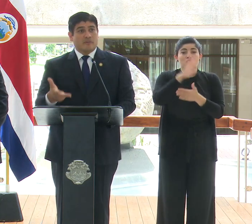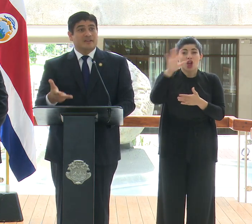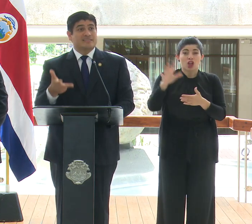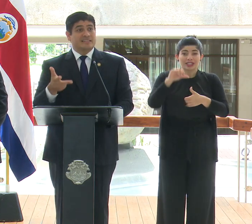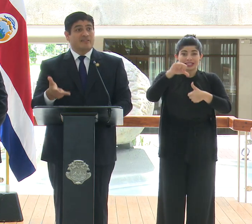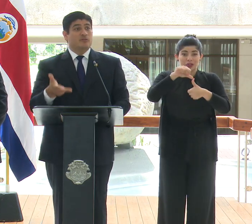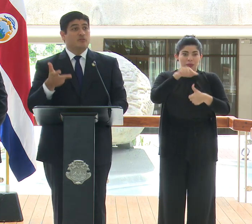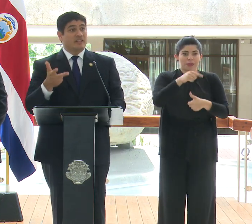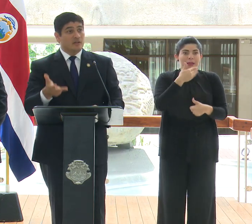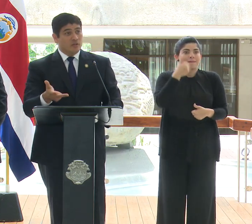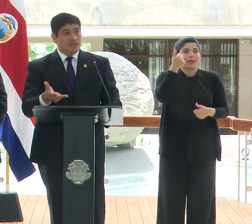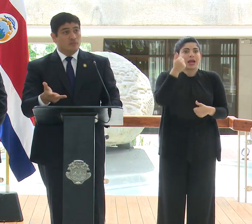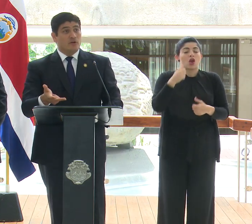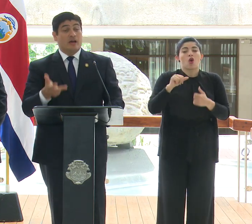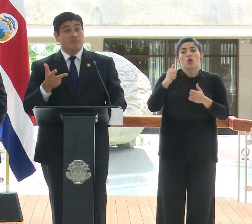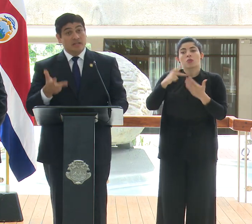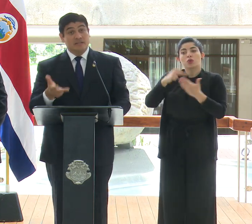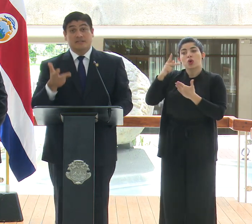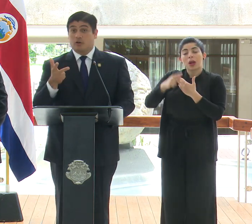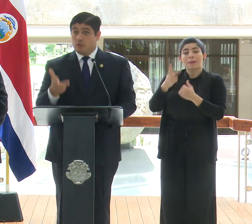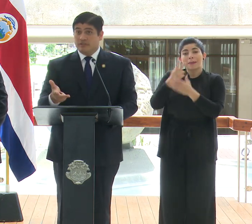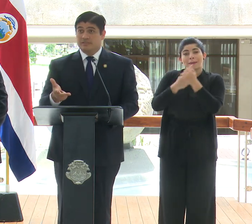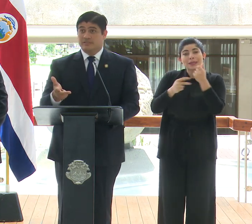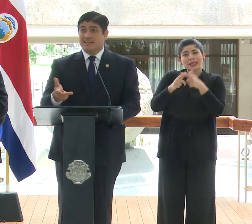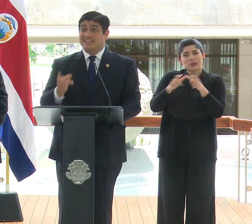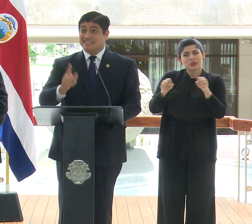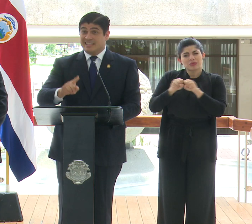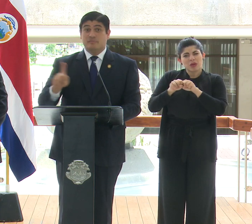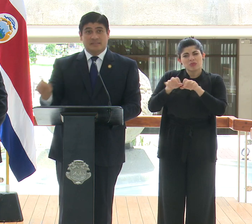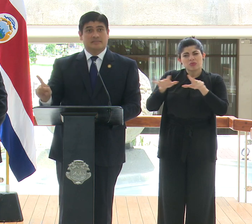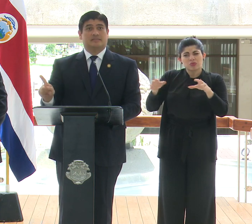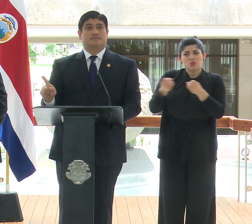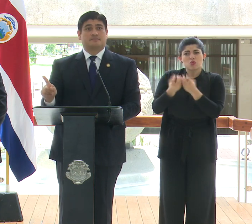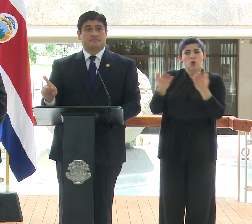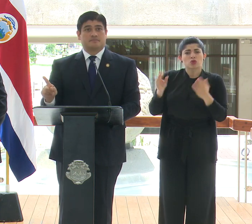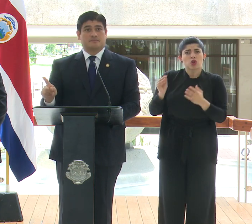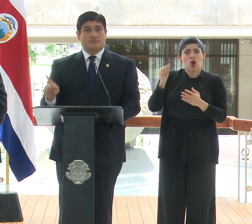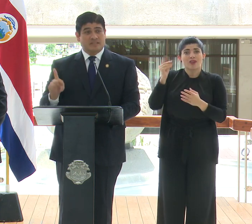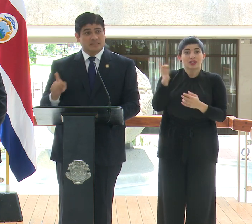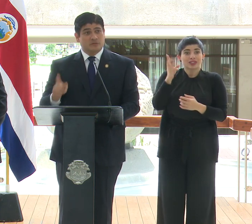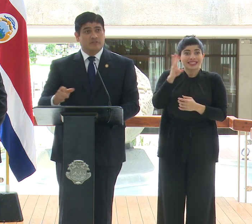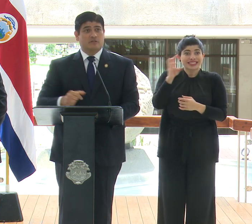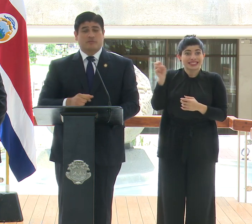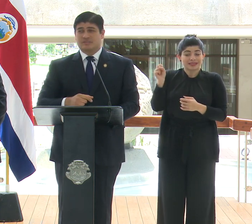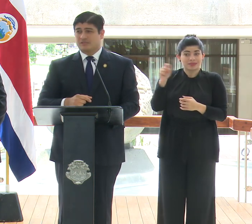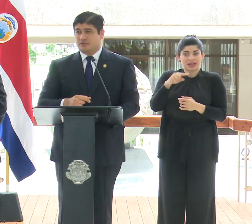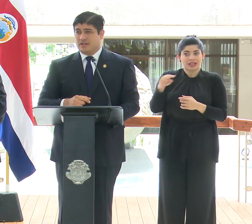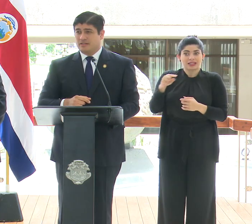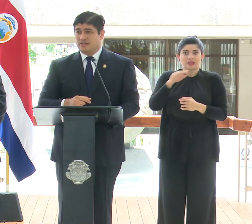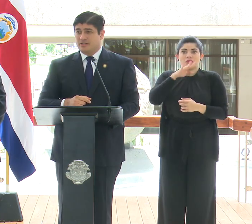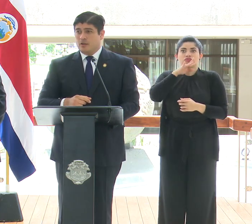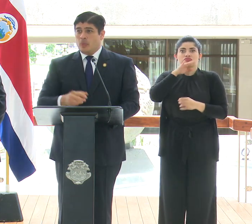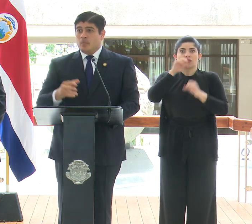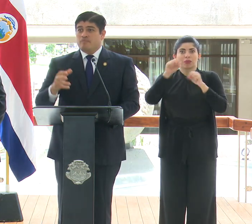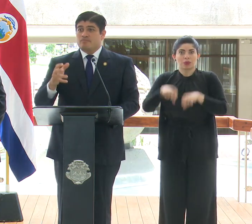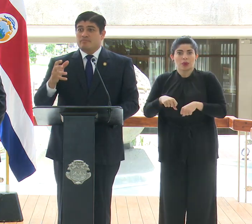un programa que está llevando bilingüismo a miles de jóvenes en 6 meses, pasan a un nivel